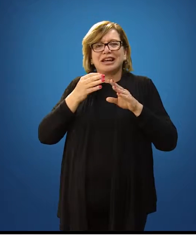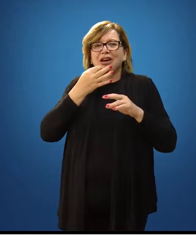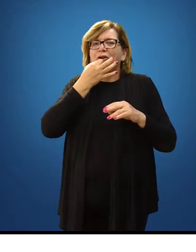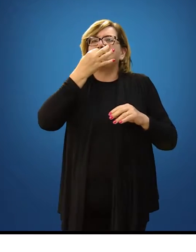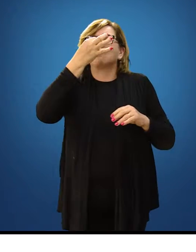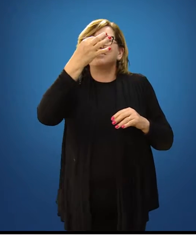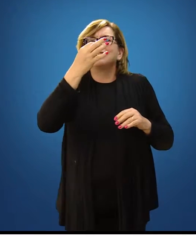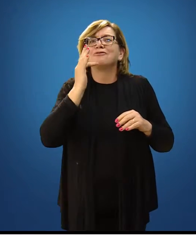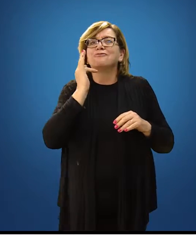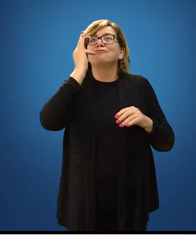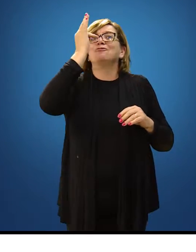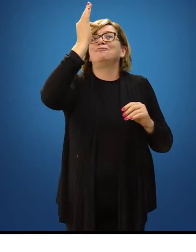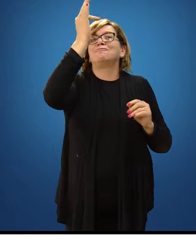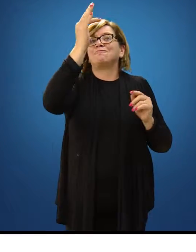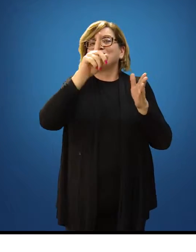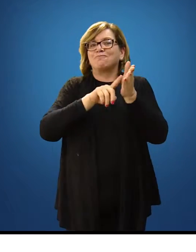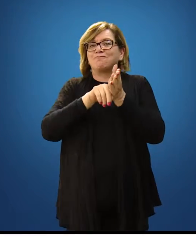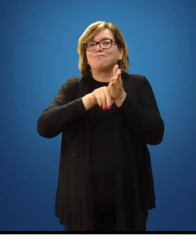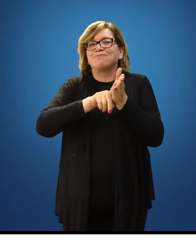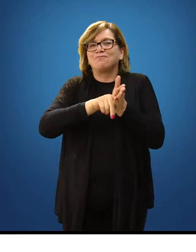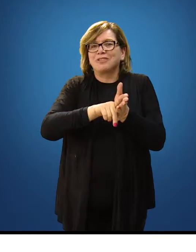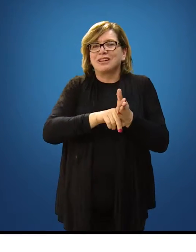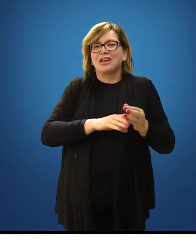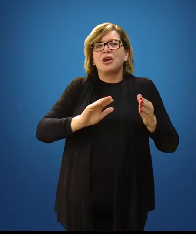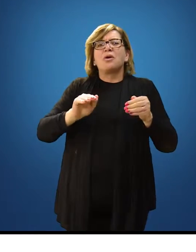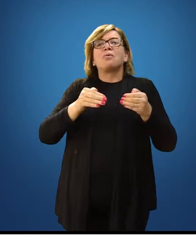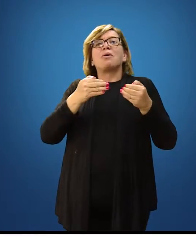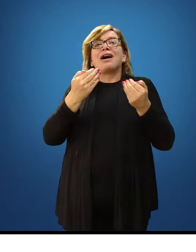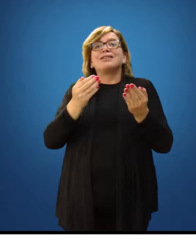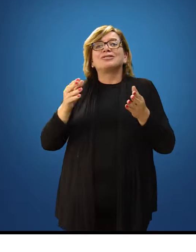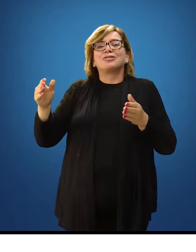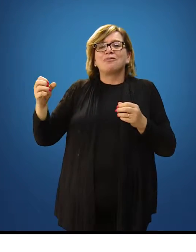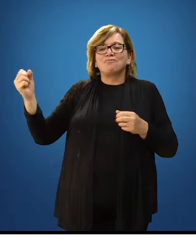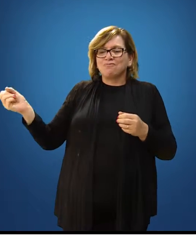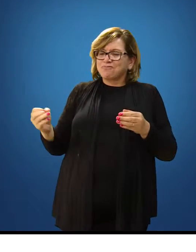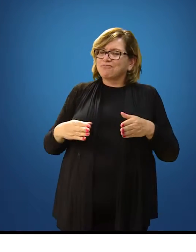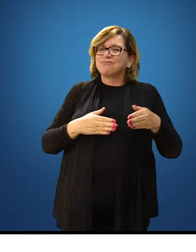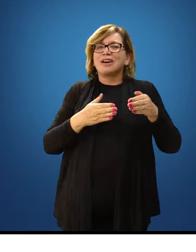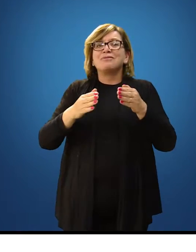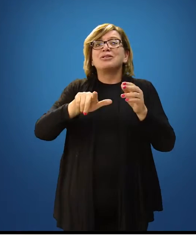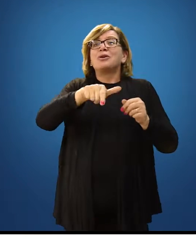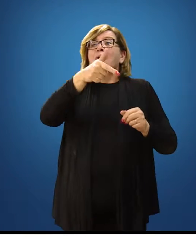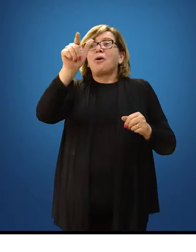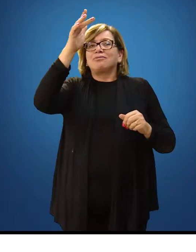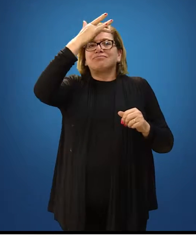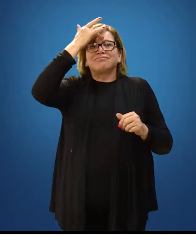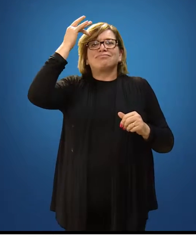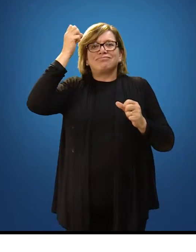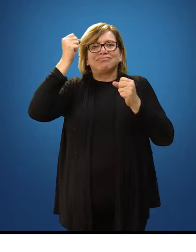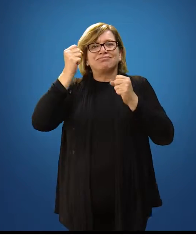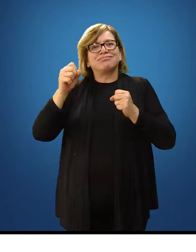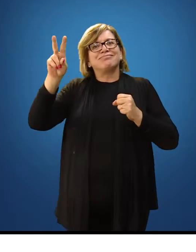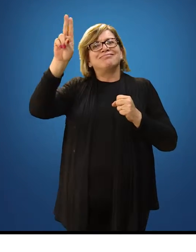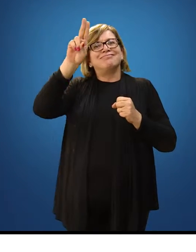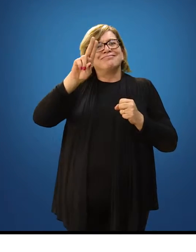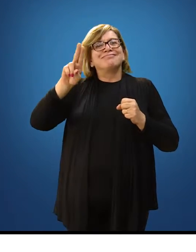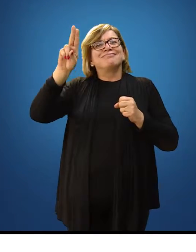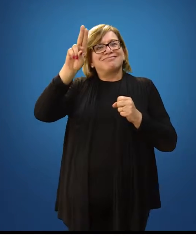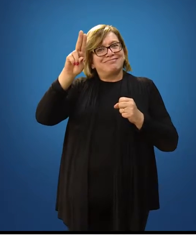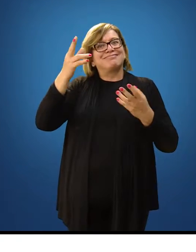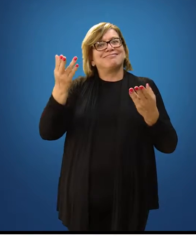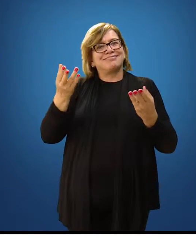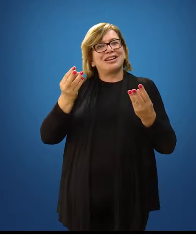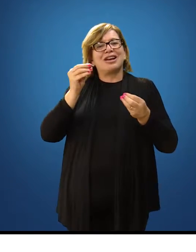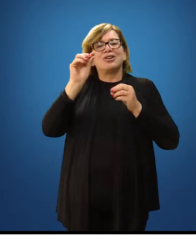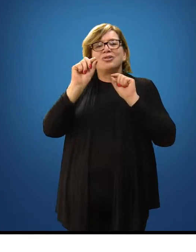para futuras pesquisas? Quais são os novos caminhos que outros pesquisadores devem seguir ou